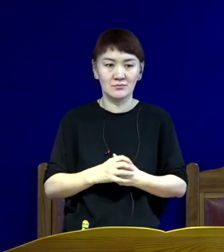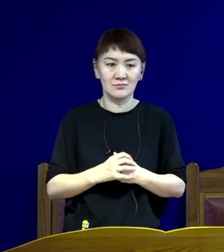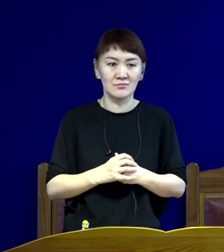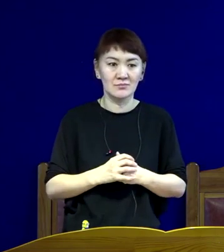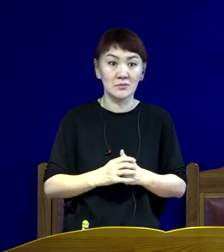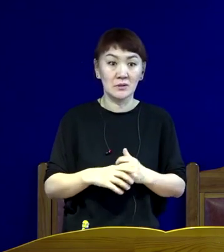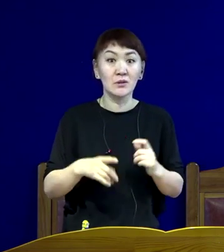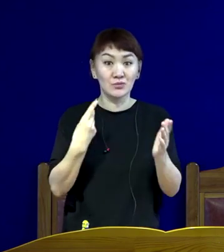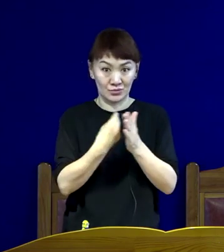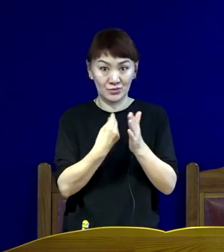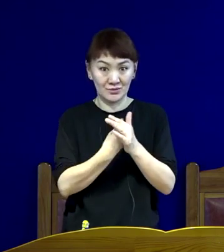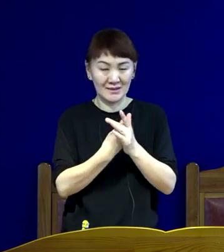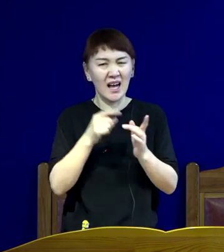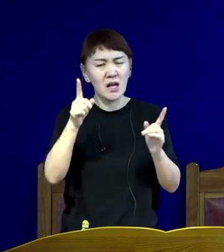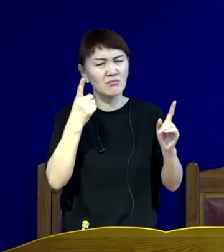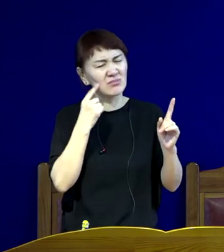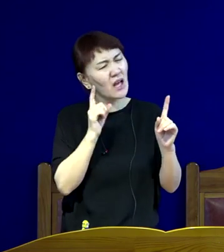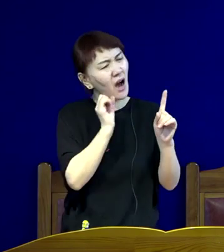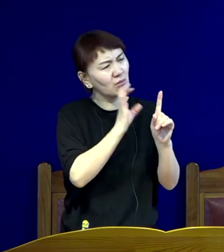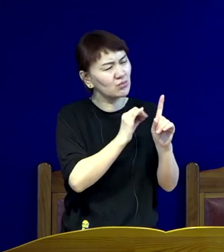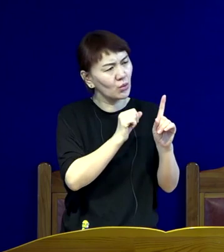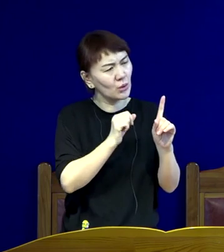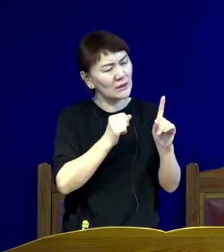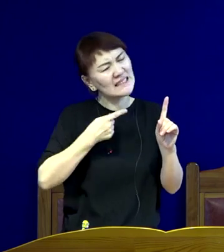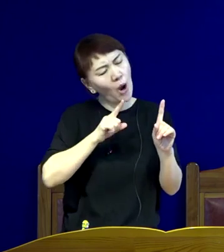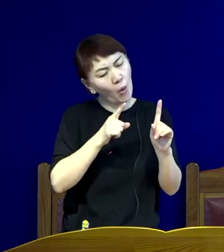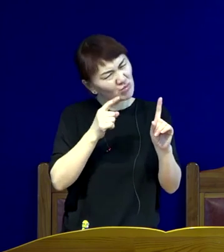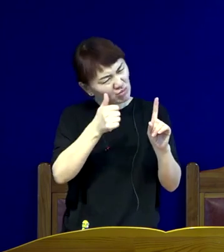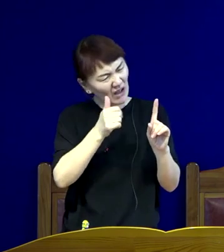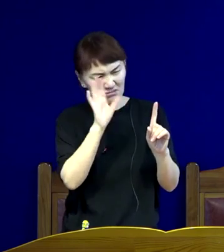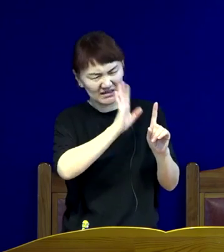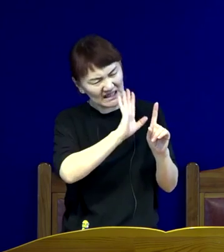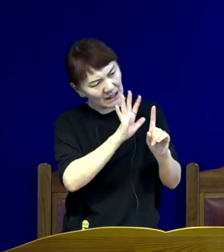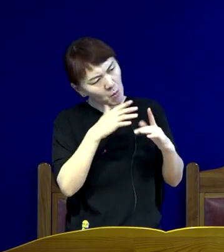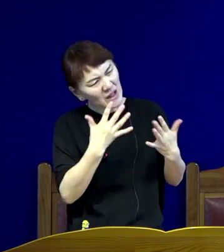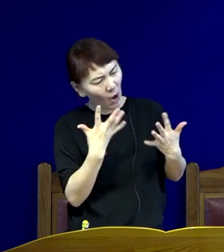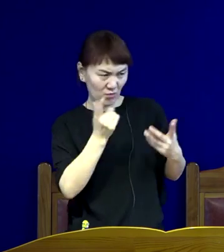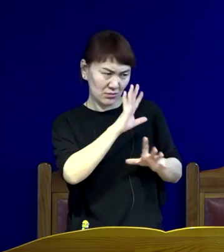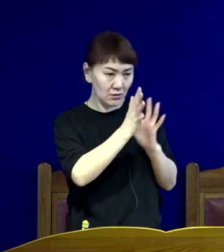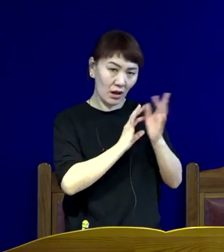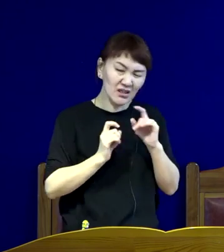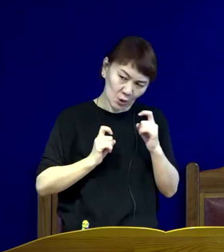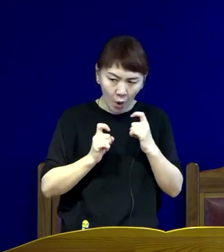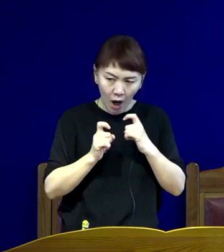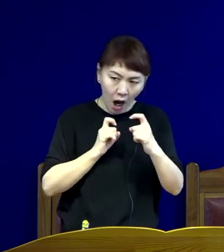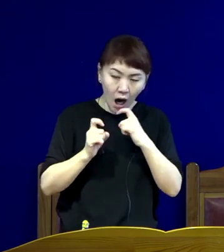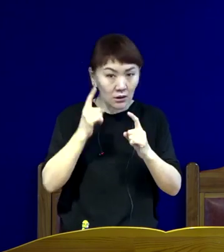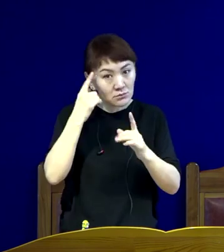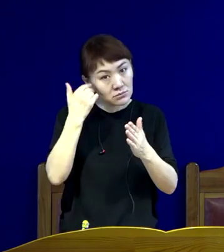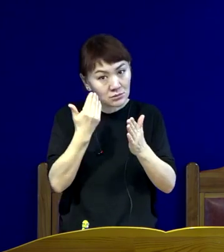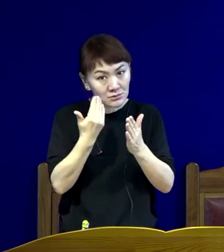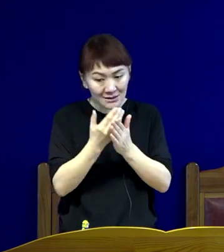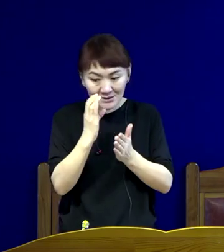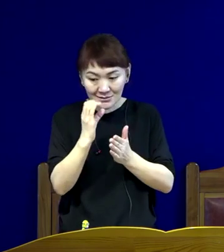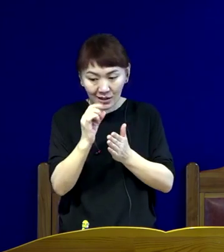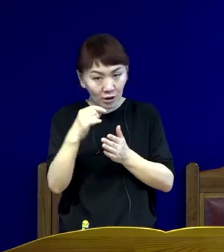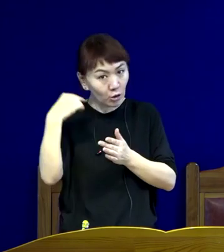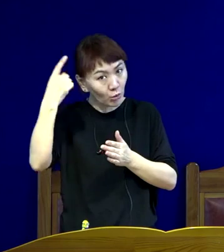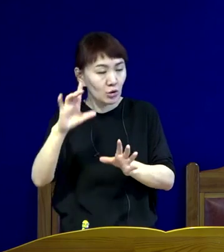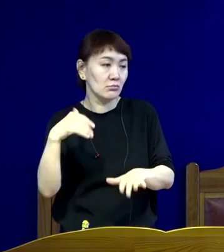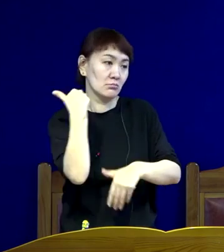бодлоо хэлэх боломжтой захирч болохгүй. Яагаад муосруу жиожоддагуё? Эр хүнийг анх яах гэж бүтээсэн гэсэн